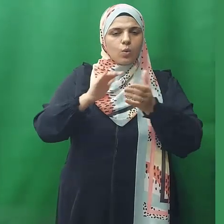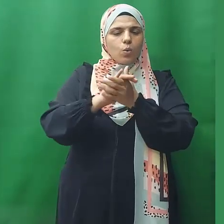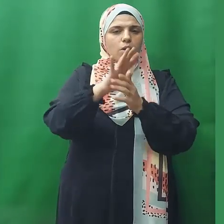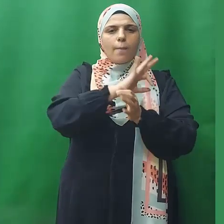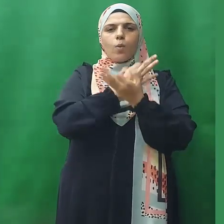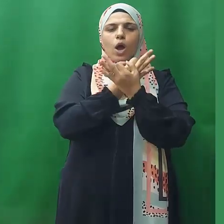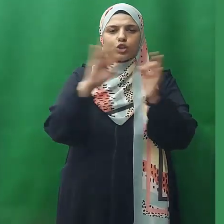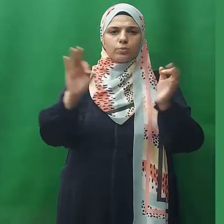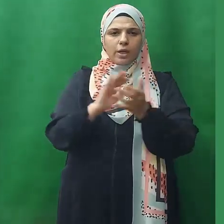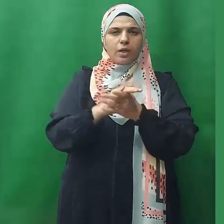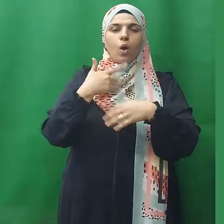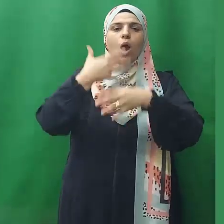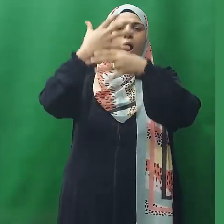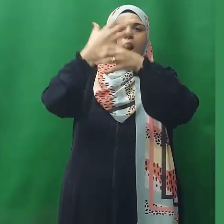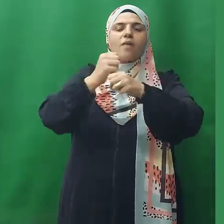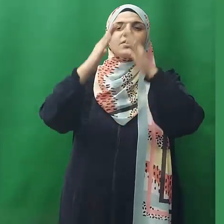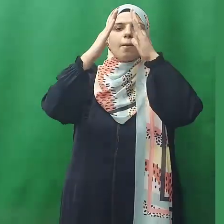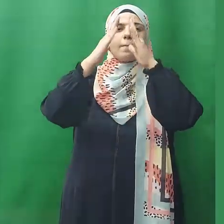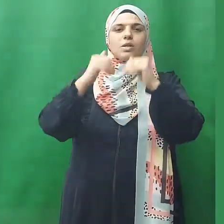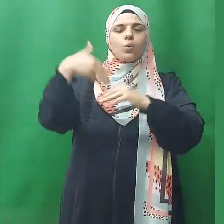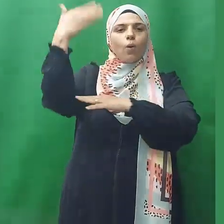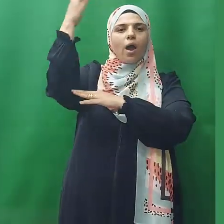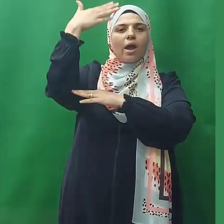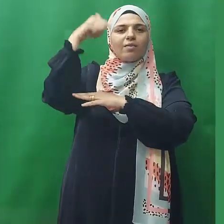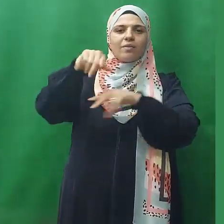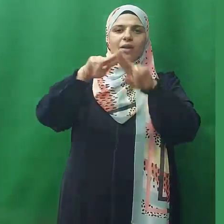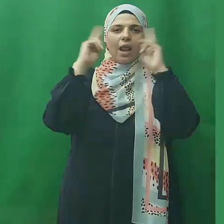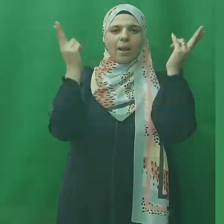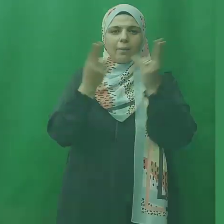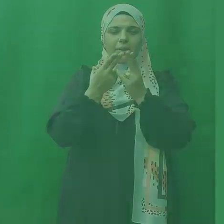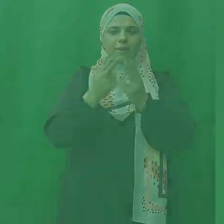واحفظ مصرنا وارفع رايتها في العالمين